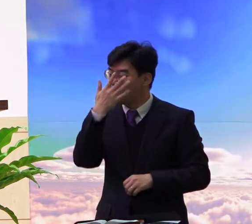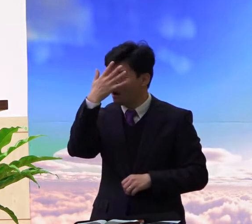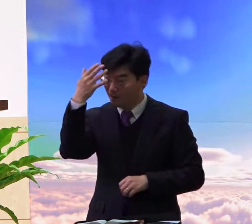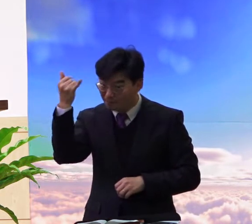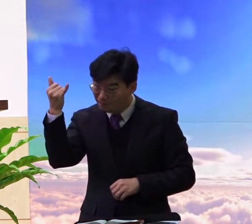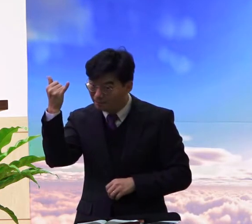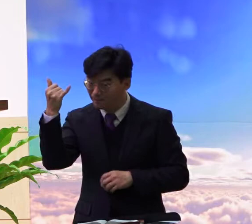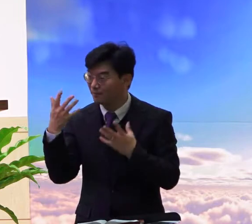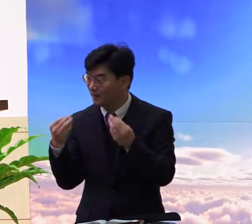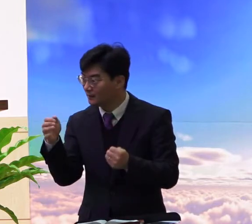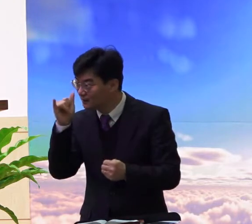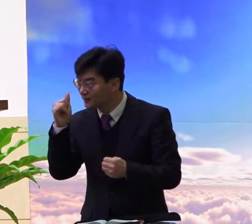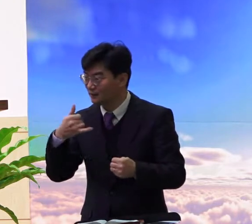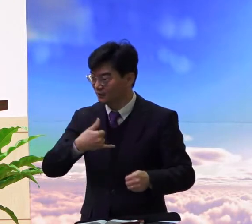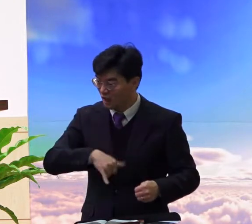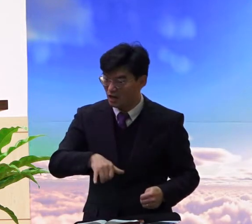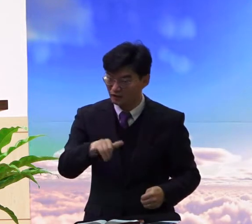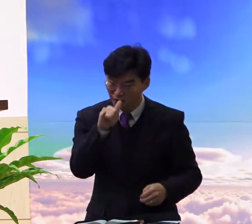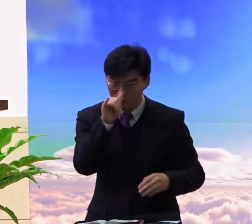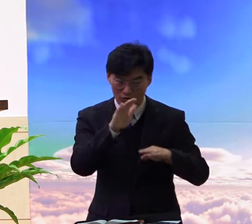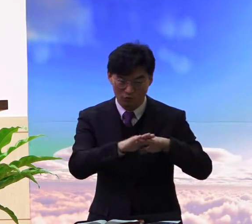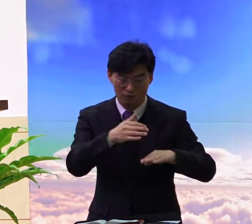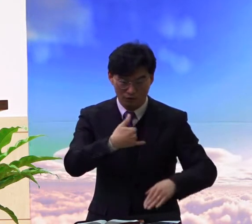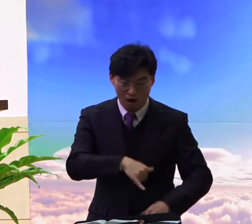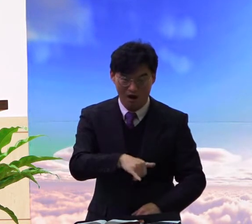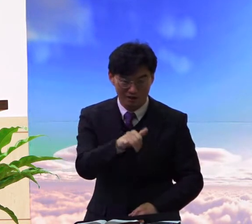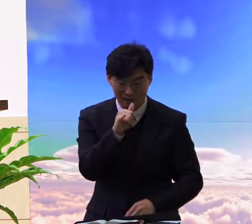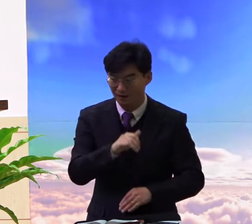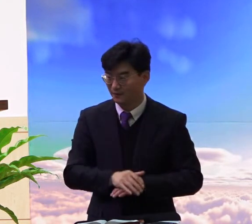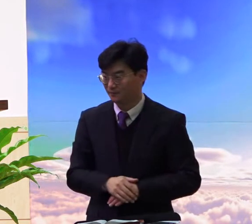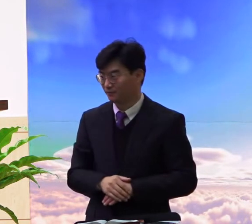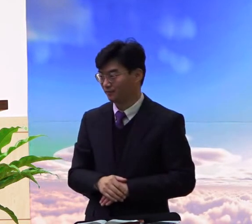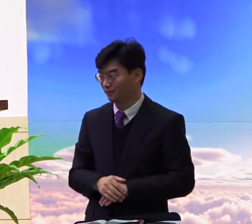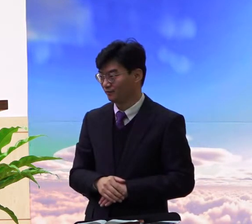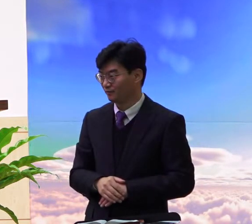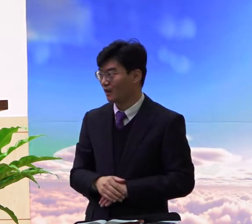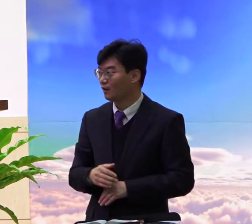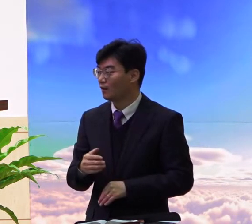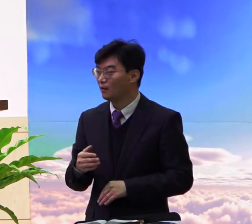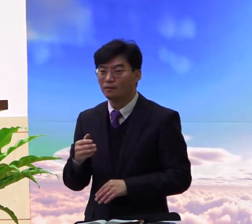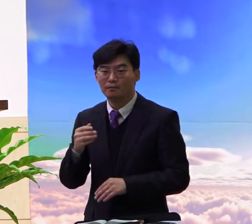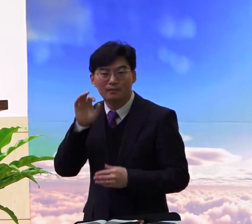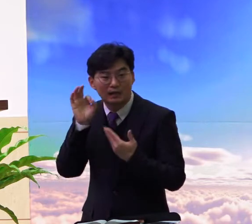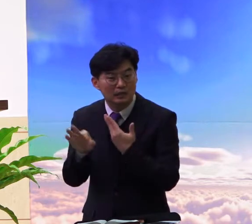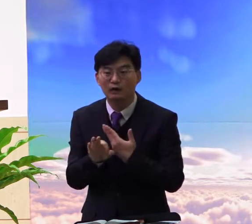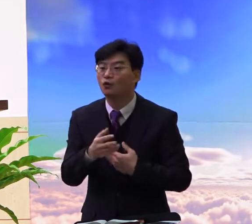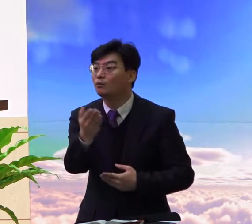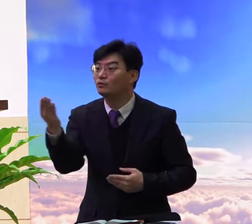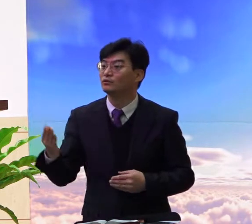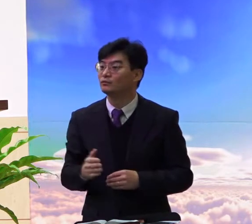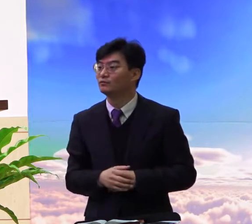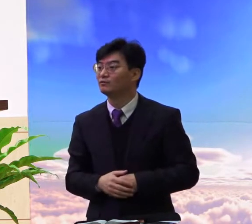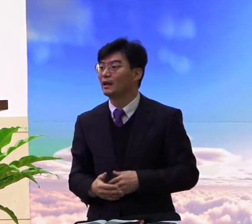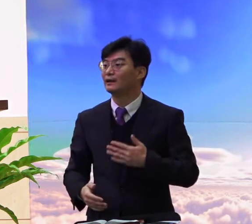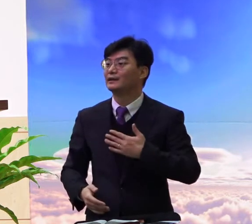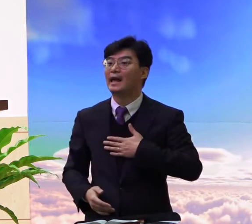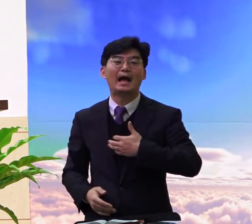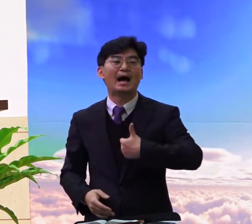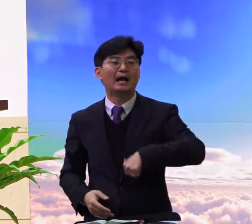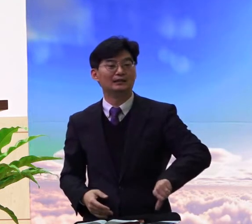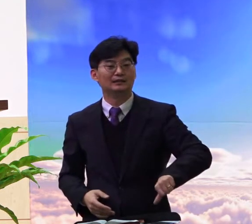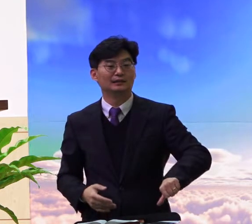자녀가 또 손주를 낳고 이렇게 해서 살아가고 계신 분들이 많이 계신데요. 여러분 중에서 우리의 자녀나